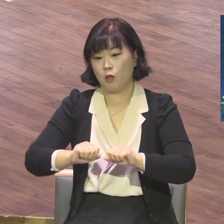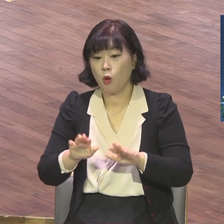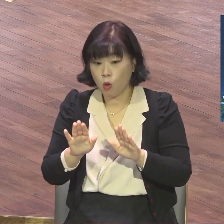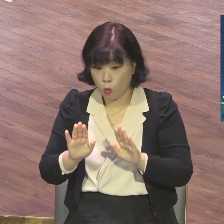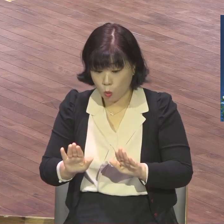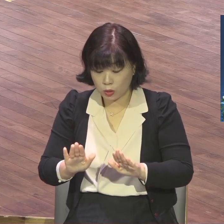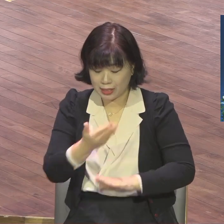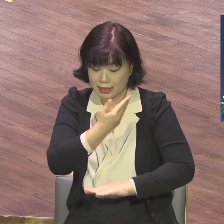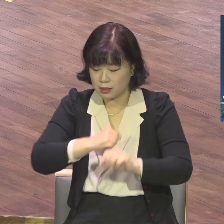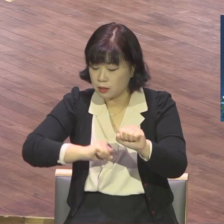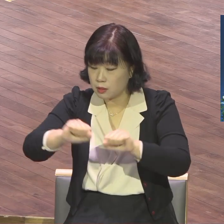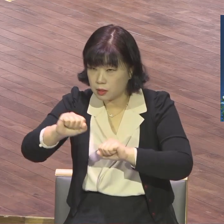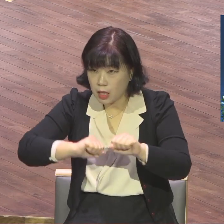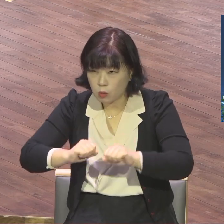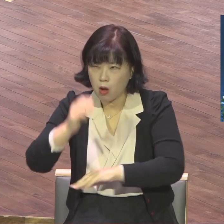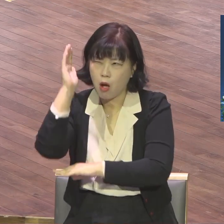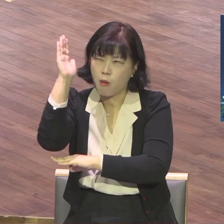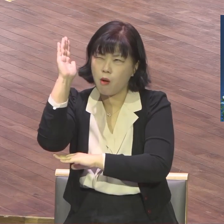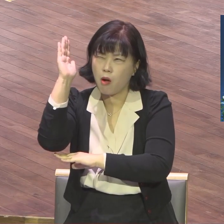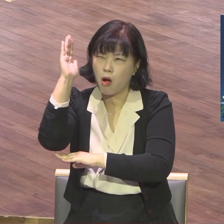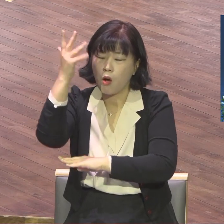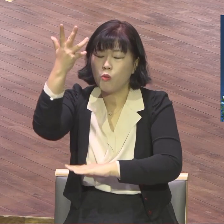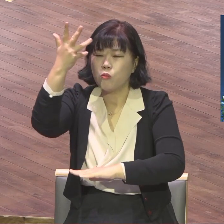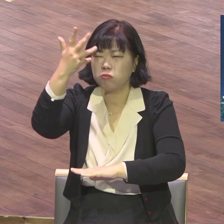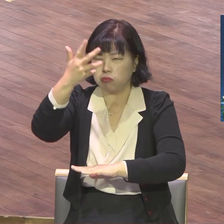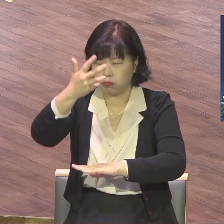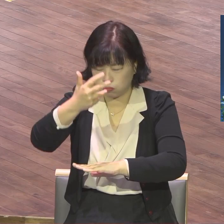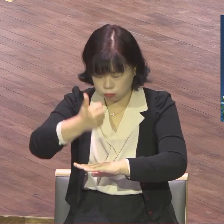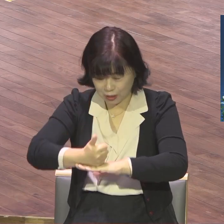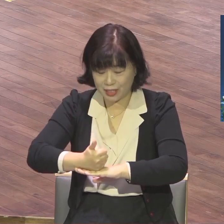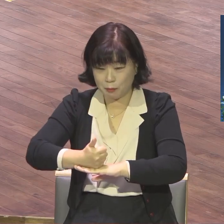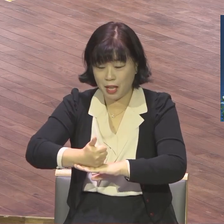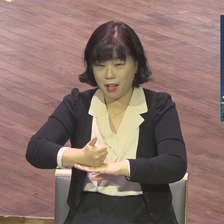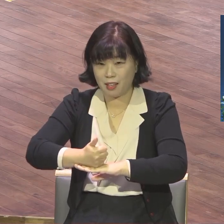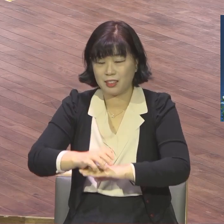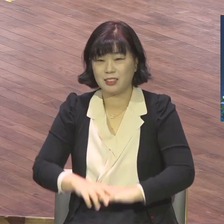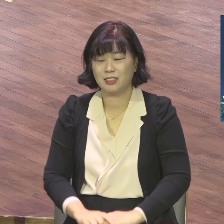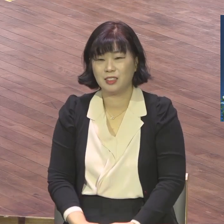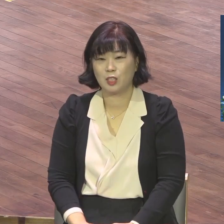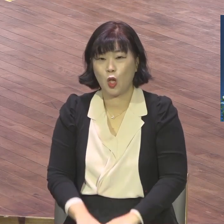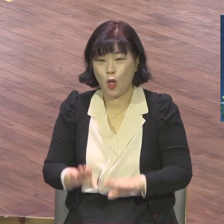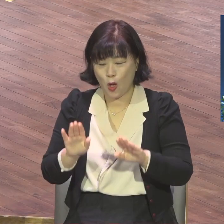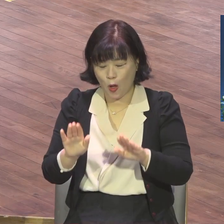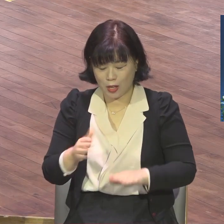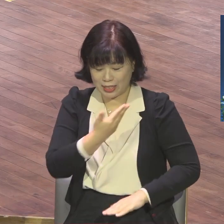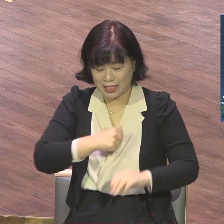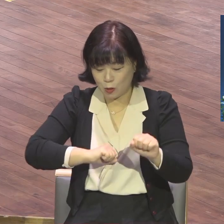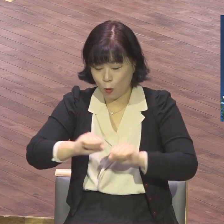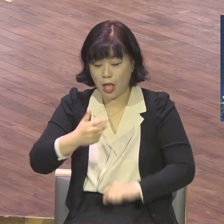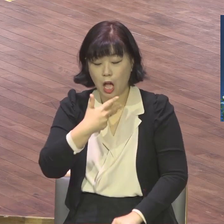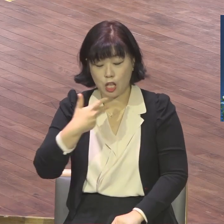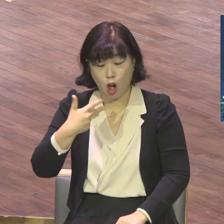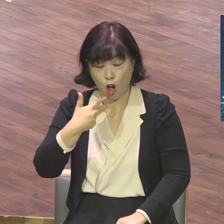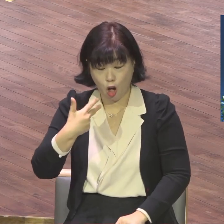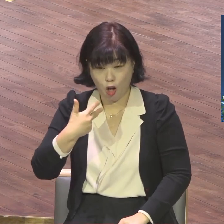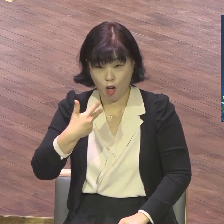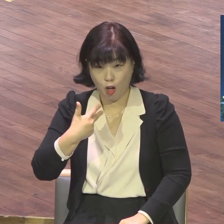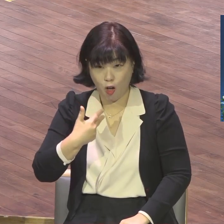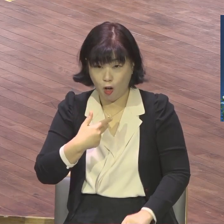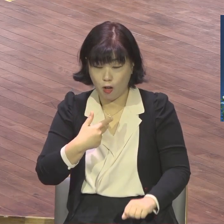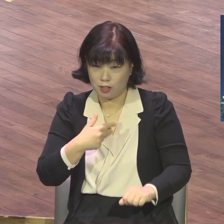사도행전 강의를 마치게 되는데 이 사도행전의 영어 제목처럼 사도와